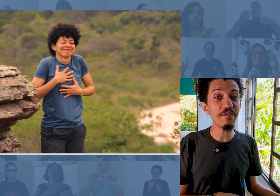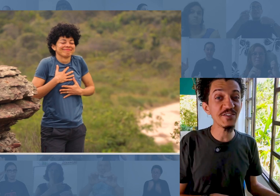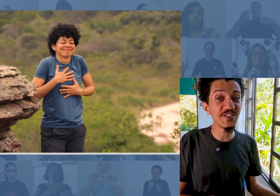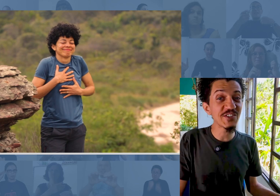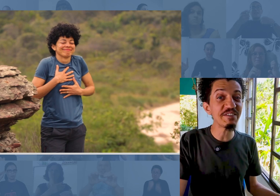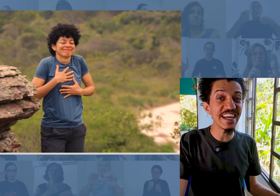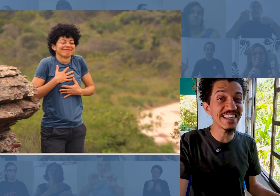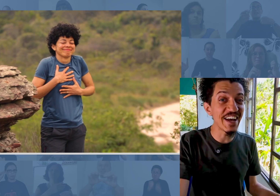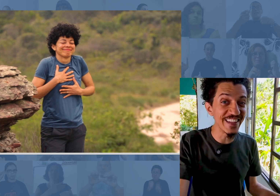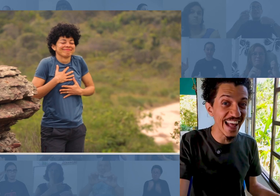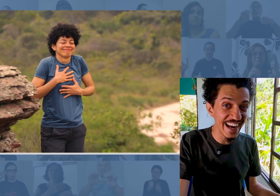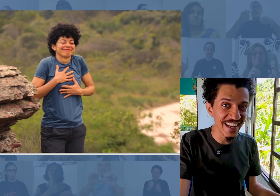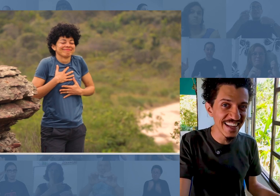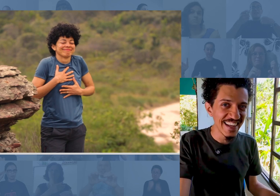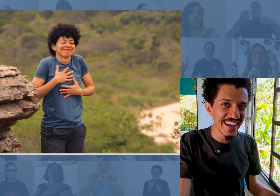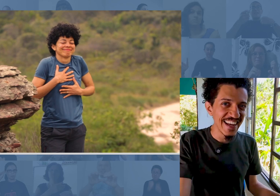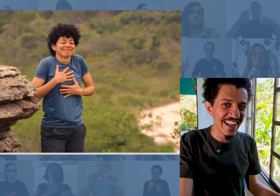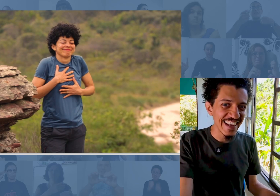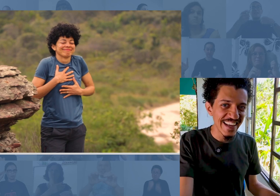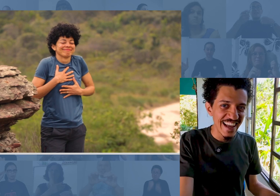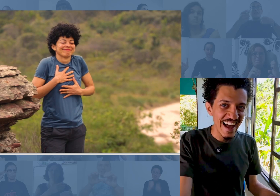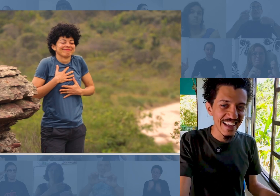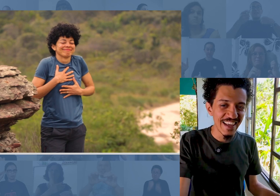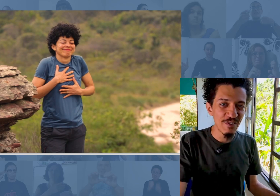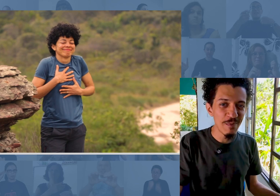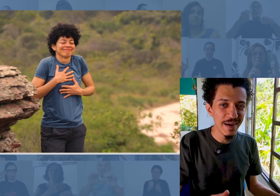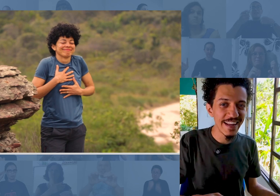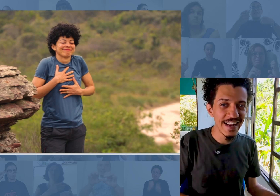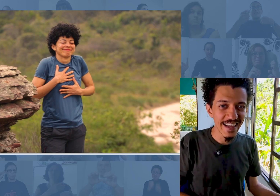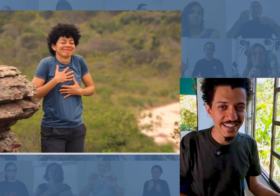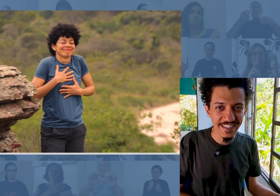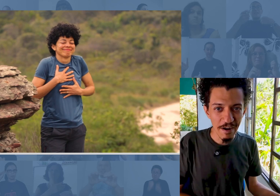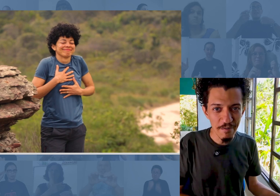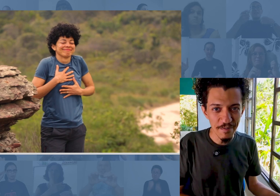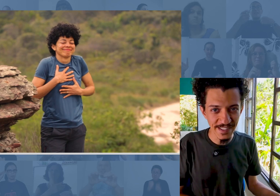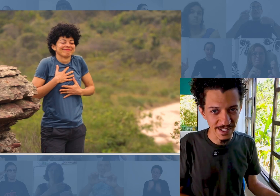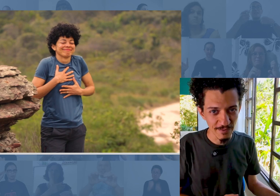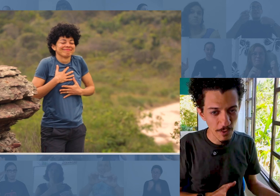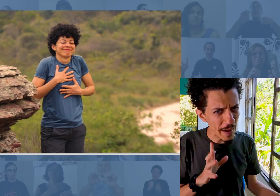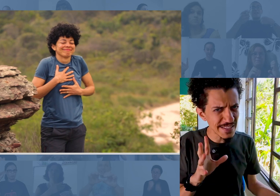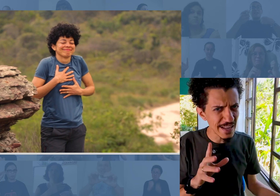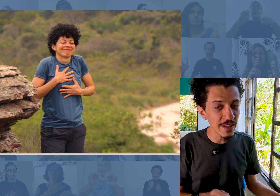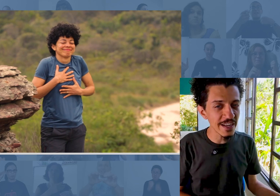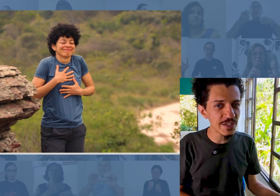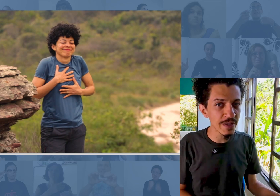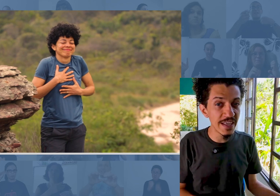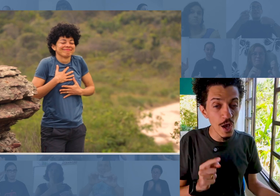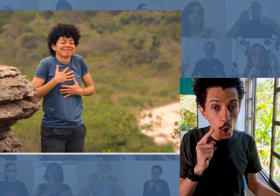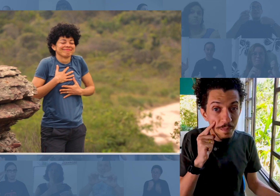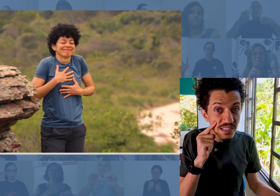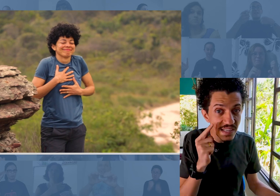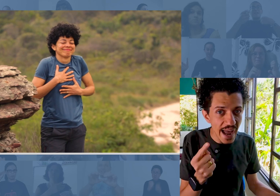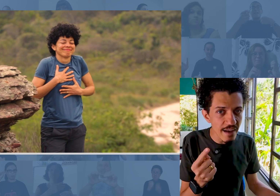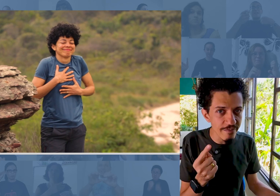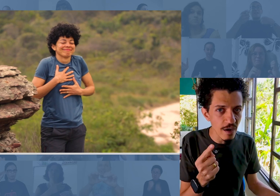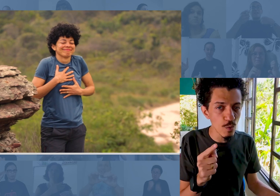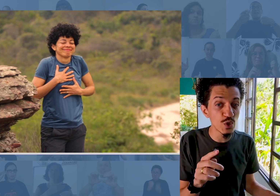dia do aniversário dela, né? Aqui numa trilha que a gente estava fazendo. Compartilhar um trechinho aqui, observa o tipo